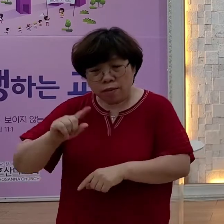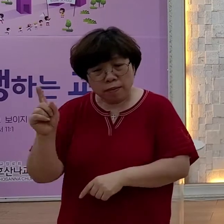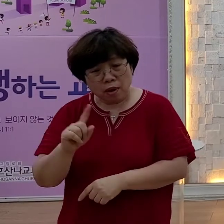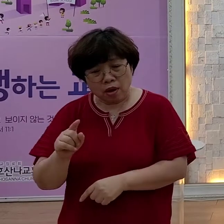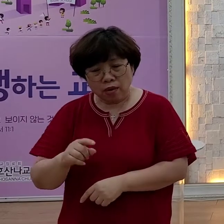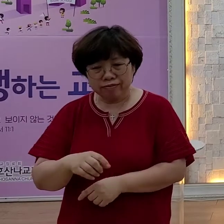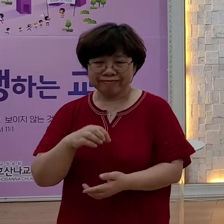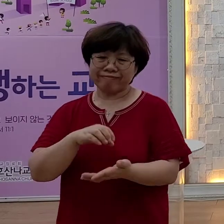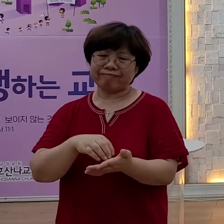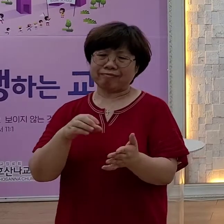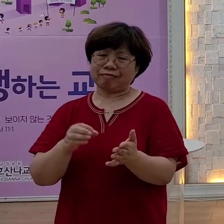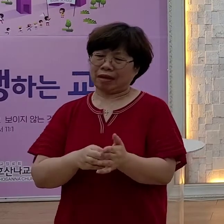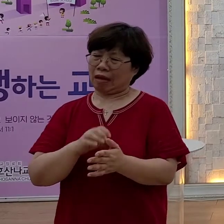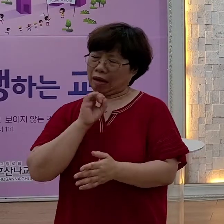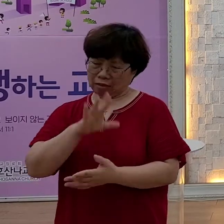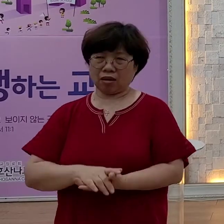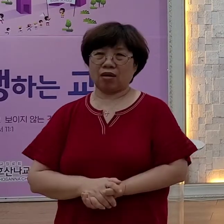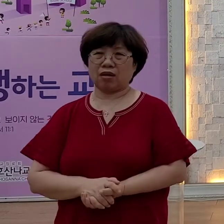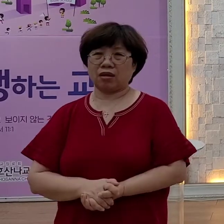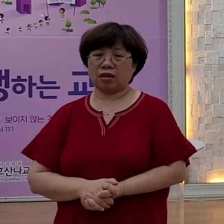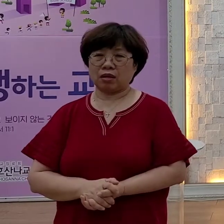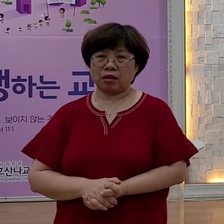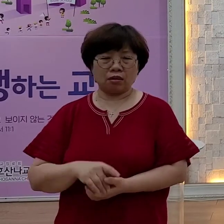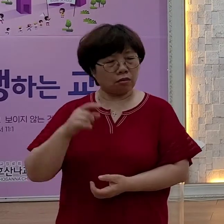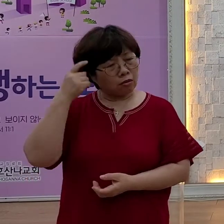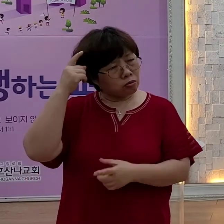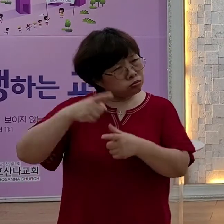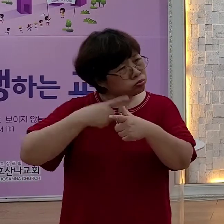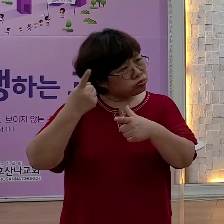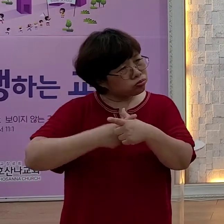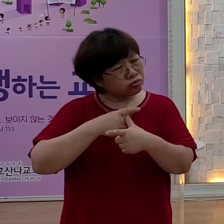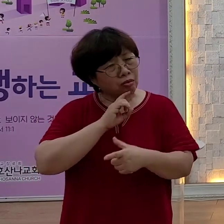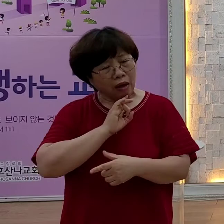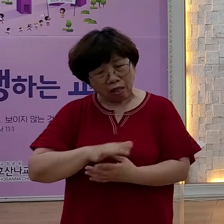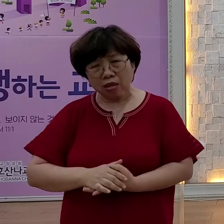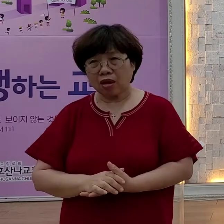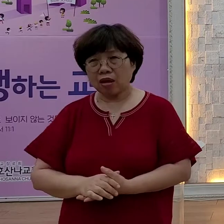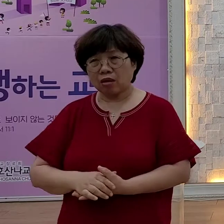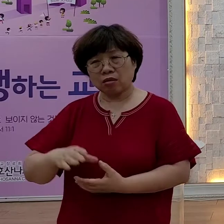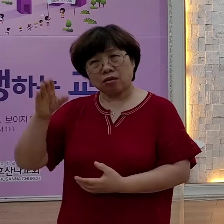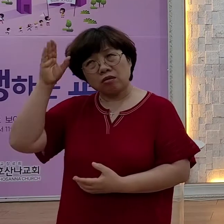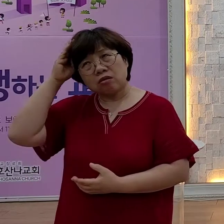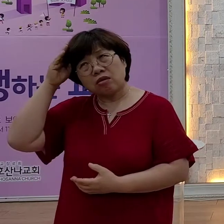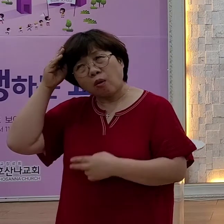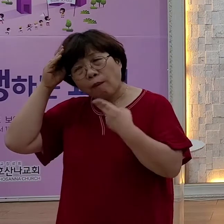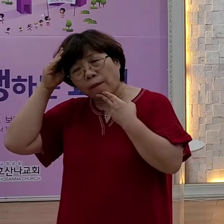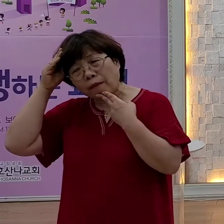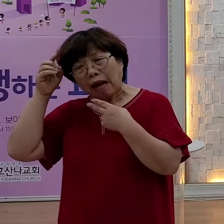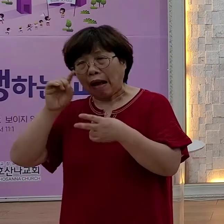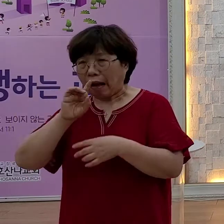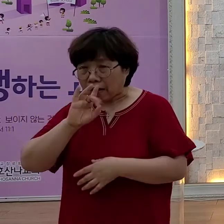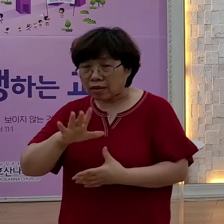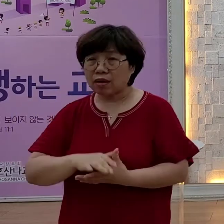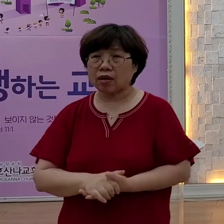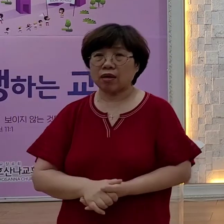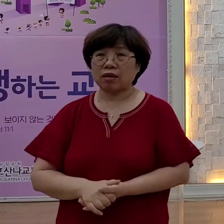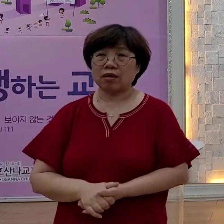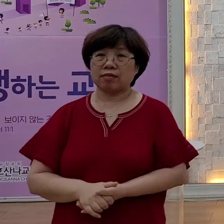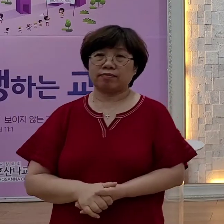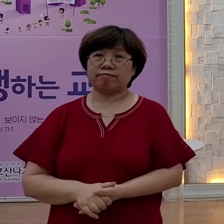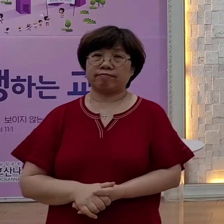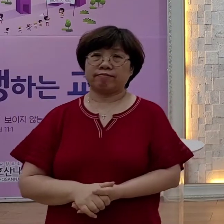그냥 대충 아무 생각 없이 기대감도 없이 이게 아니라 자, 오늘